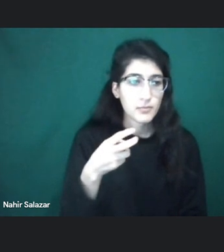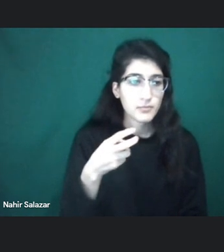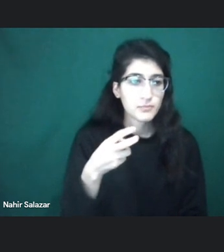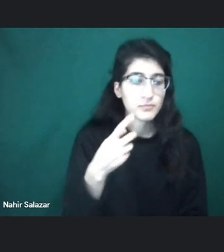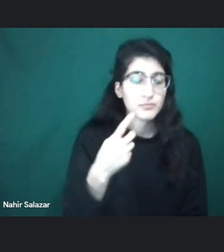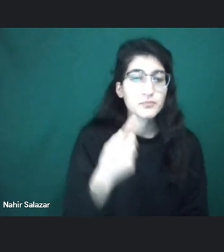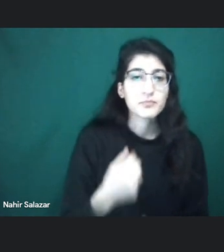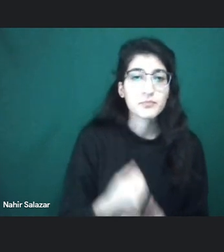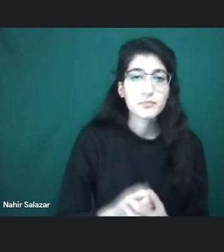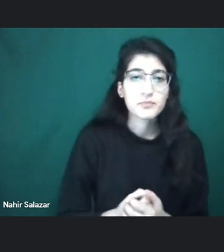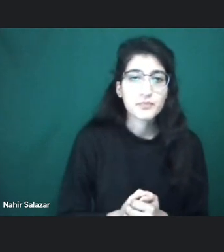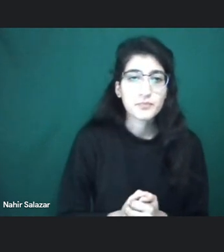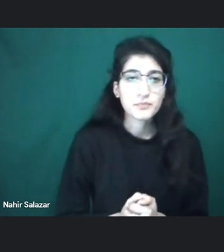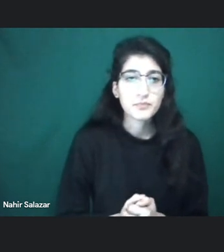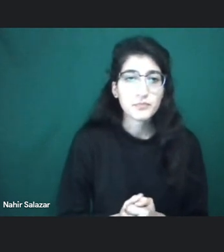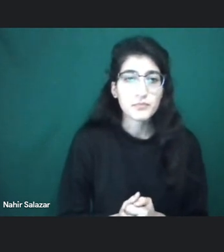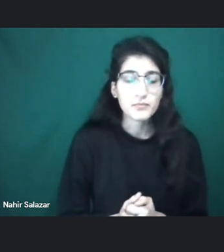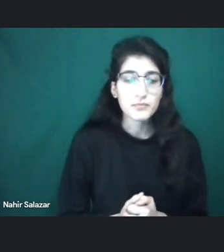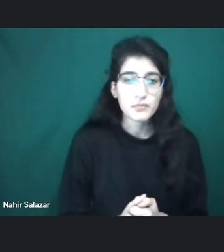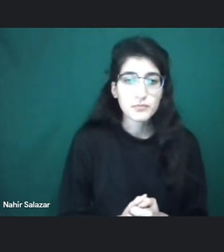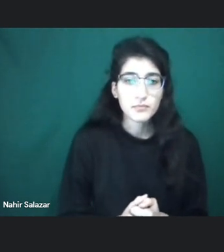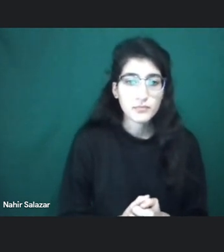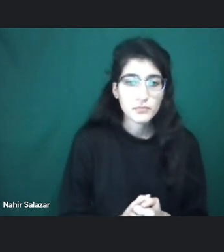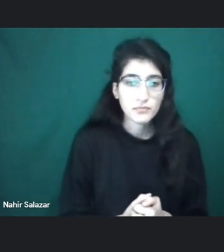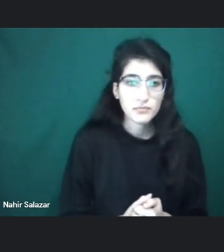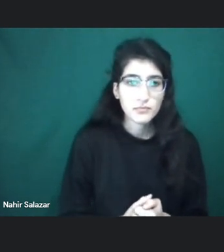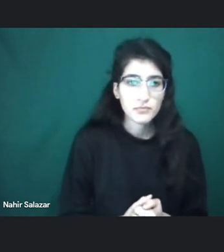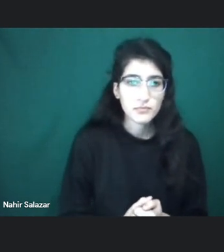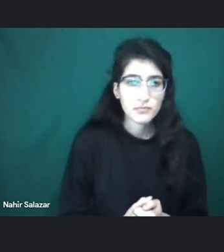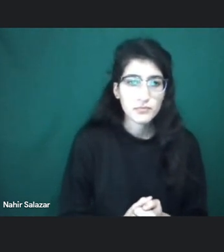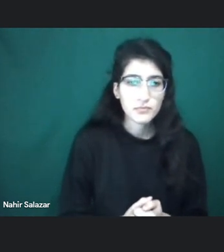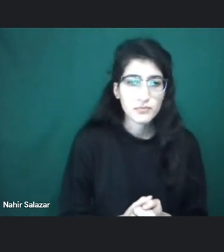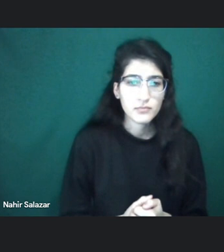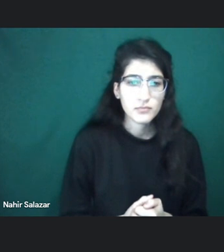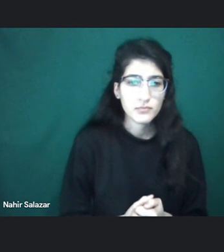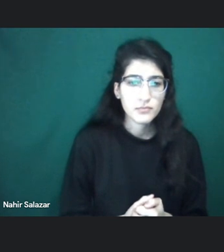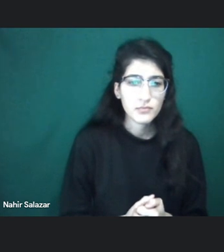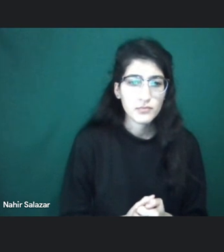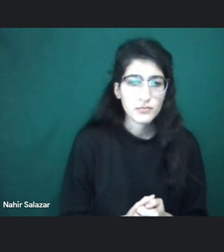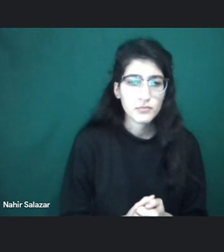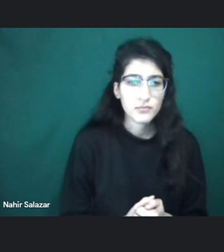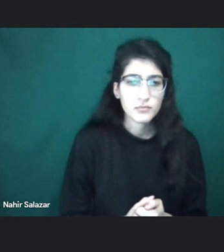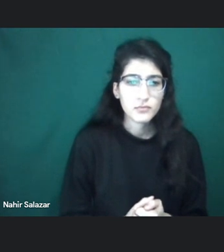La E puede ser. La E con la N. Acuérdense que cuando